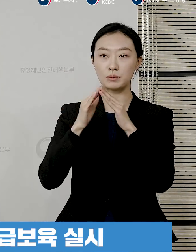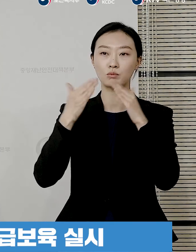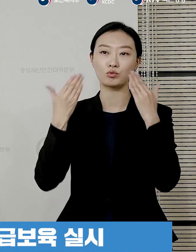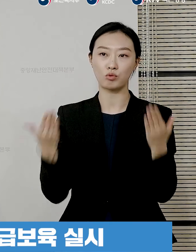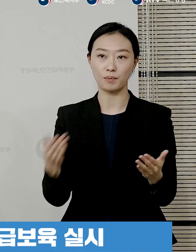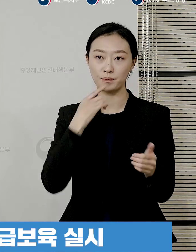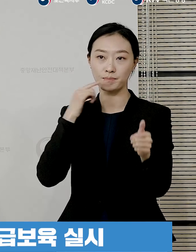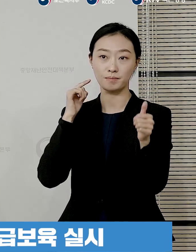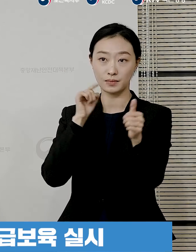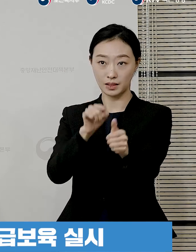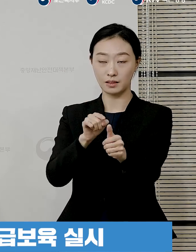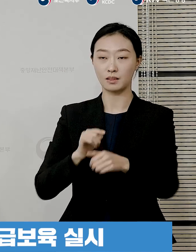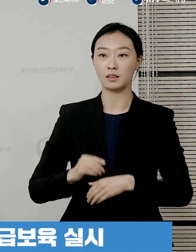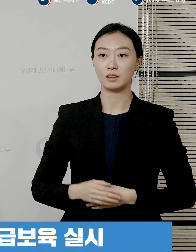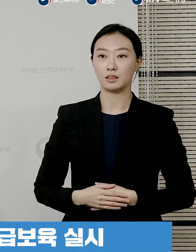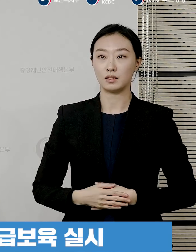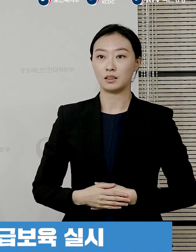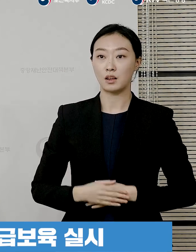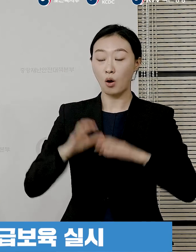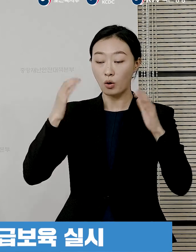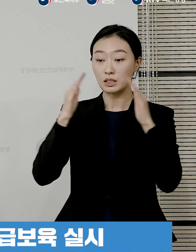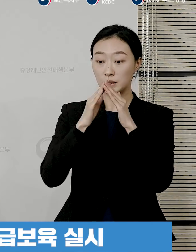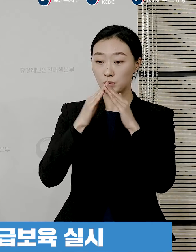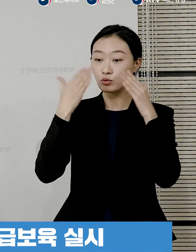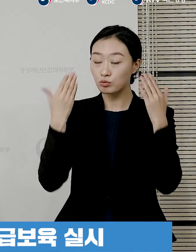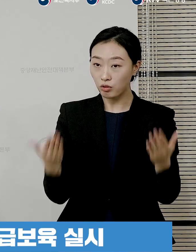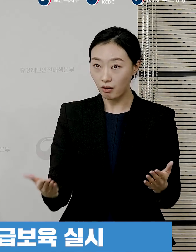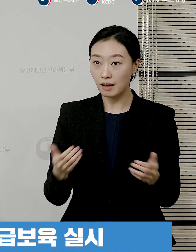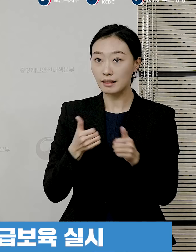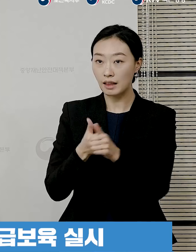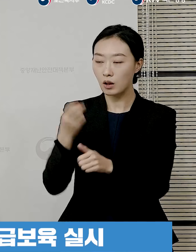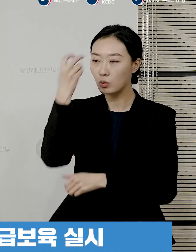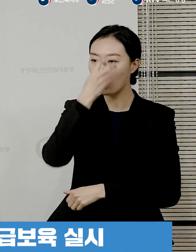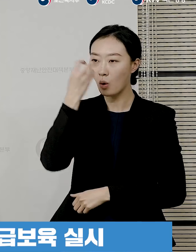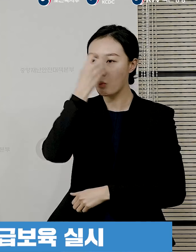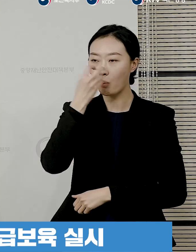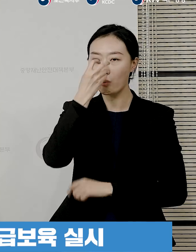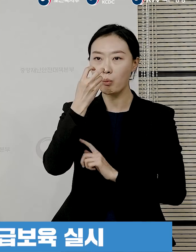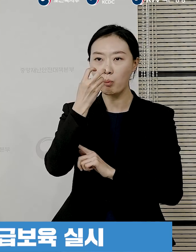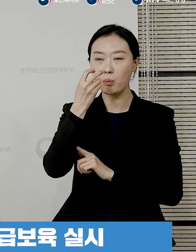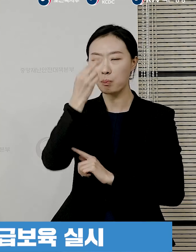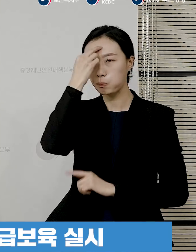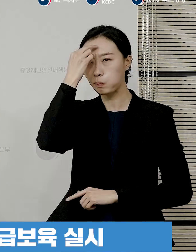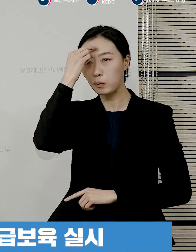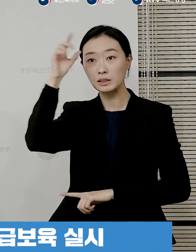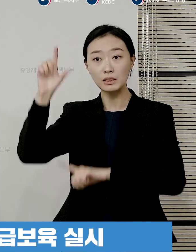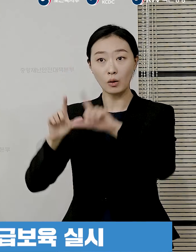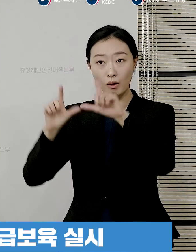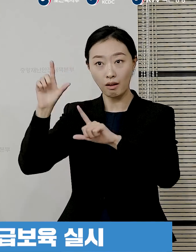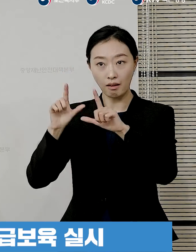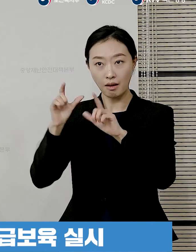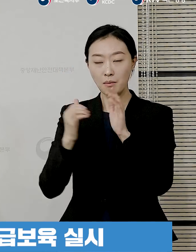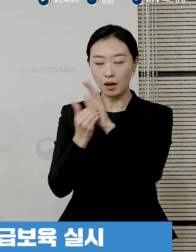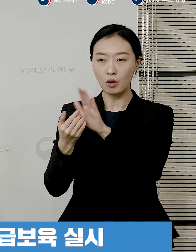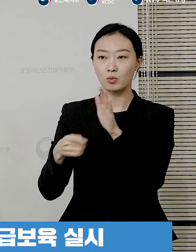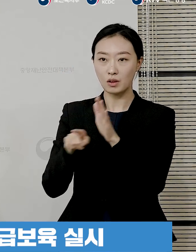어린이집을 휴원합니다. 전국 어린이집 휴원에 따른 돌봄 공백 방지를